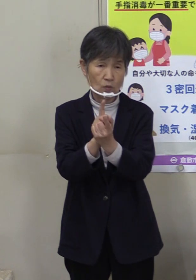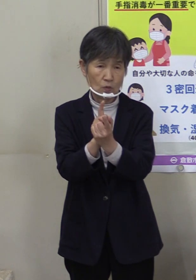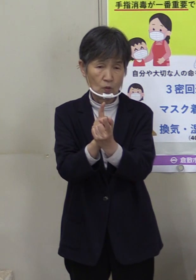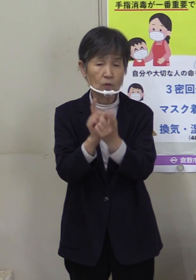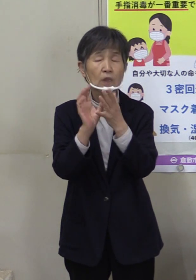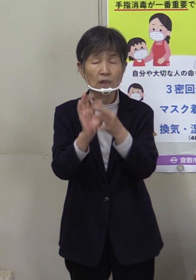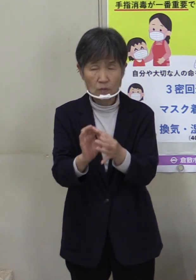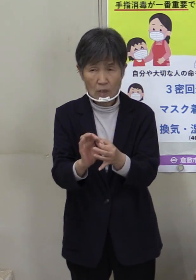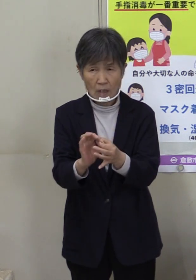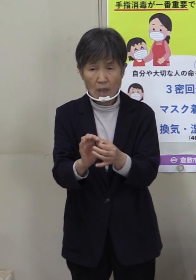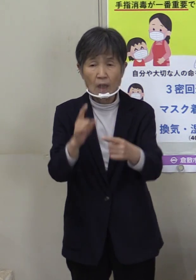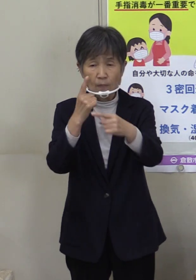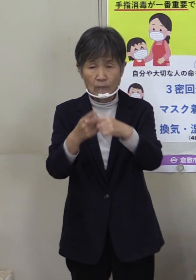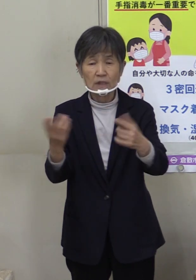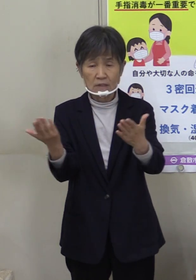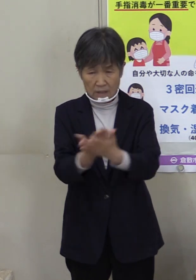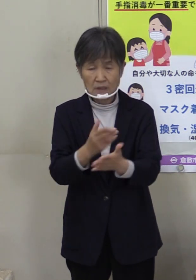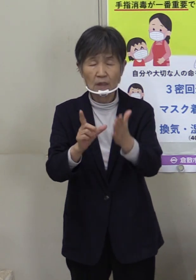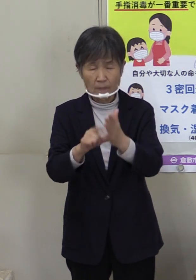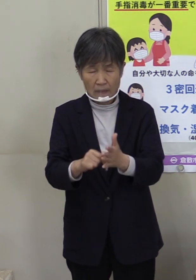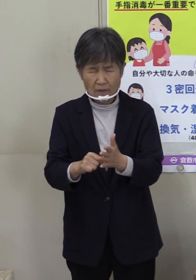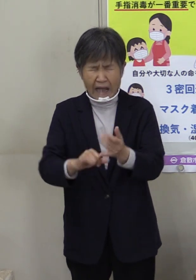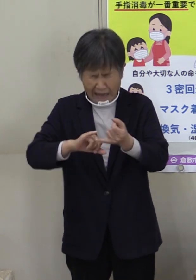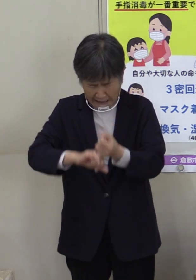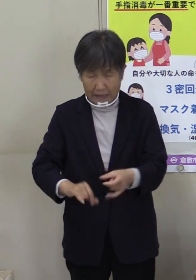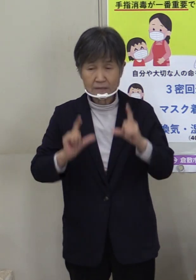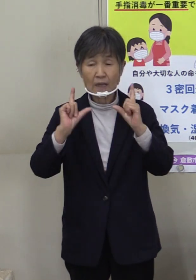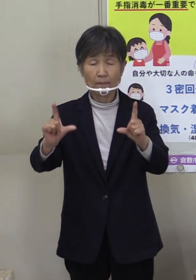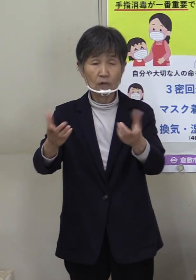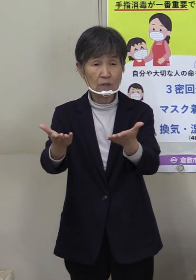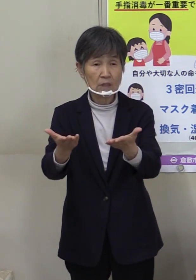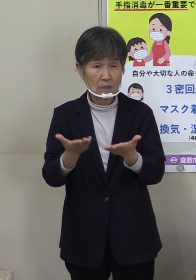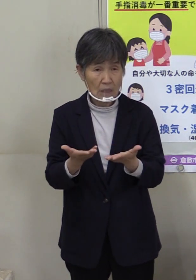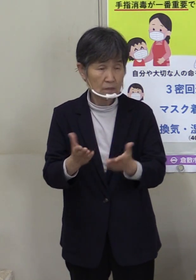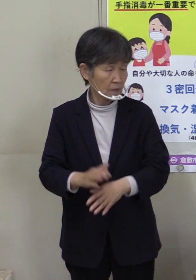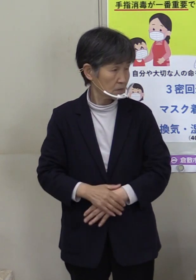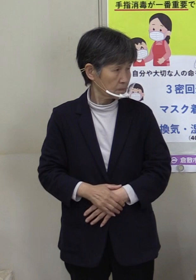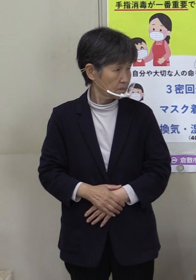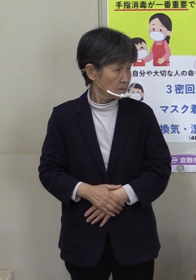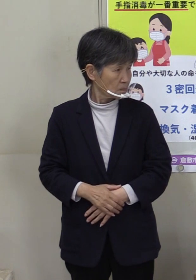ので、陽性になった場合には必ず公表させていただくということでございます。